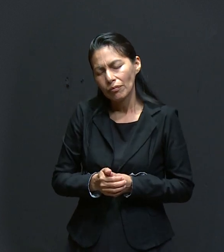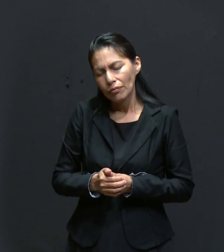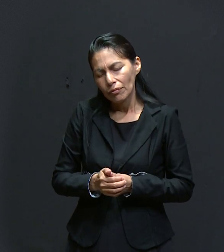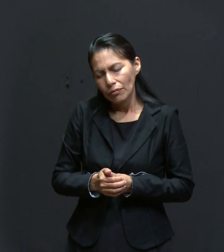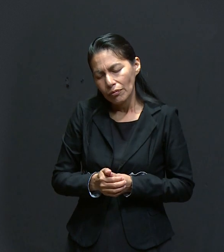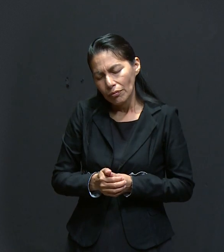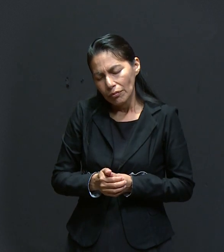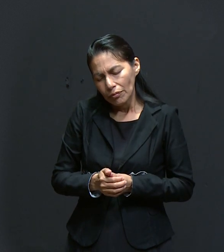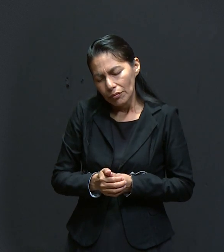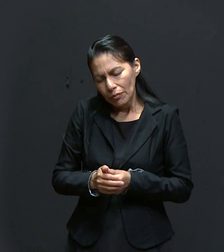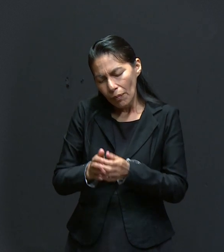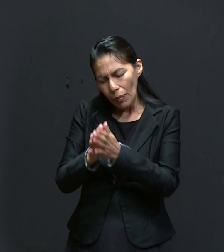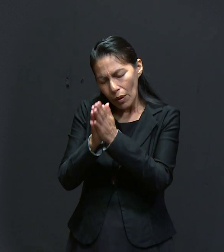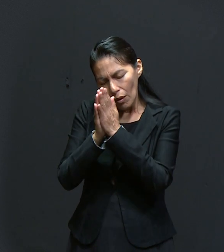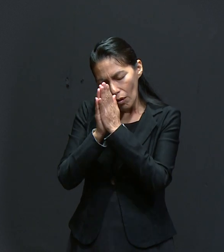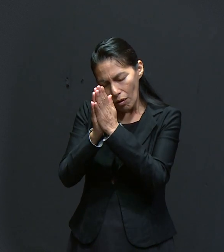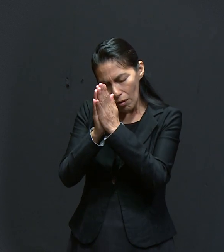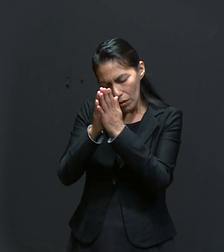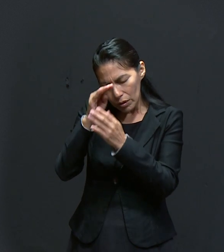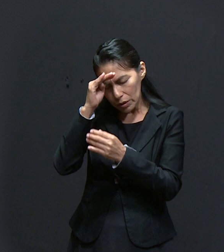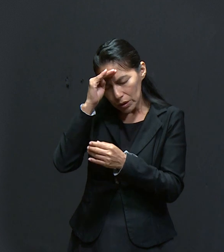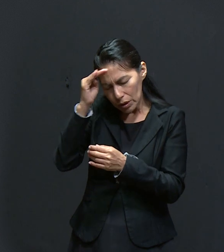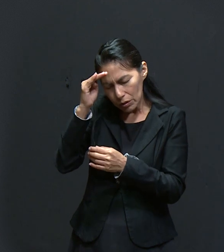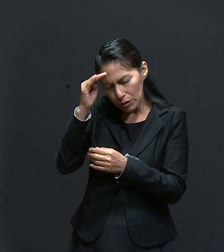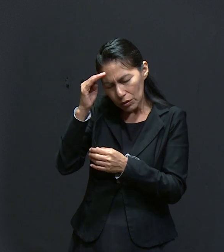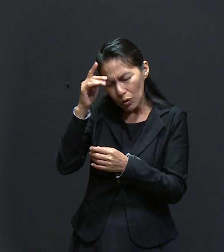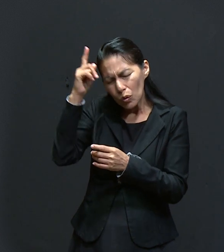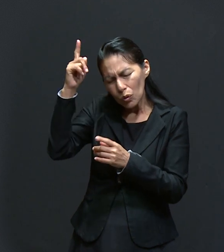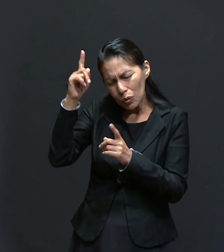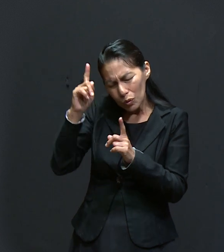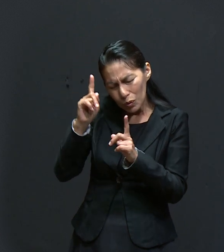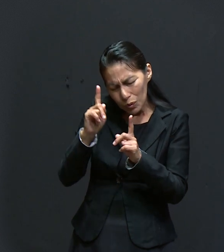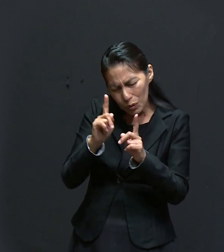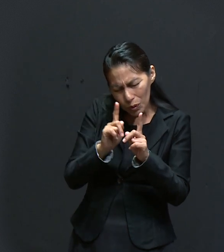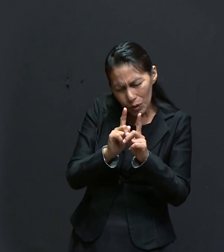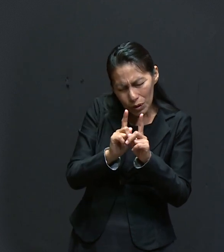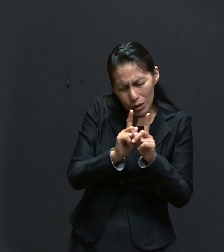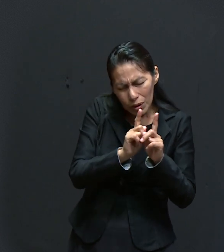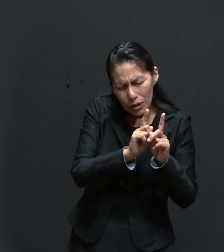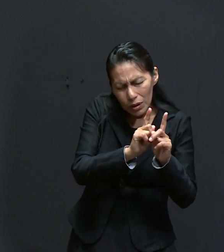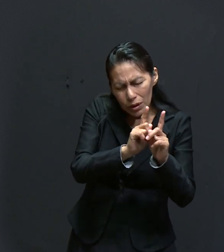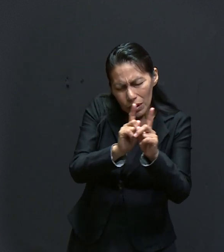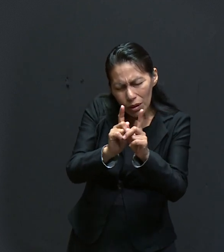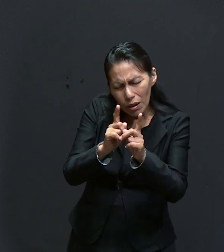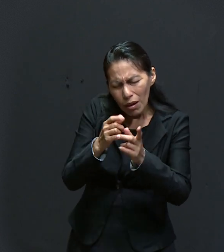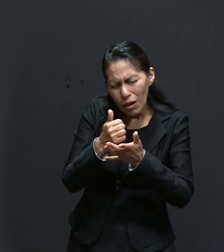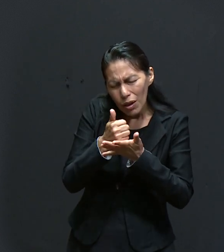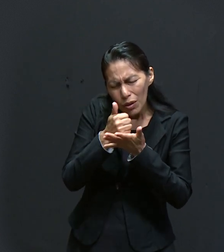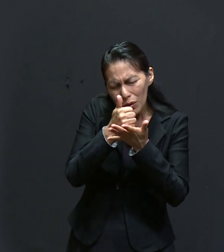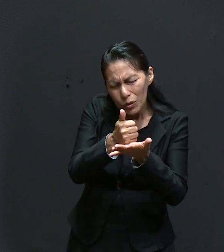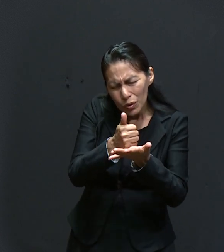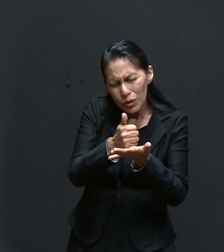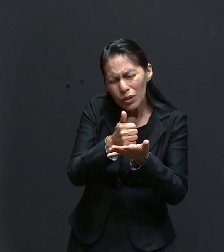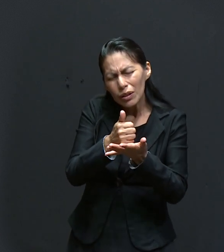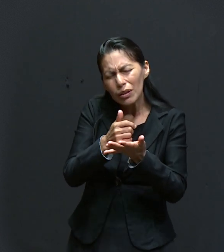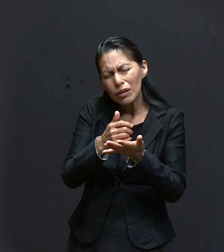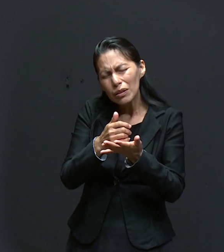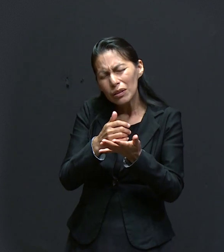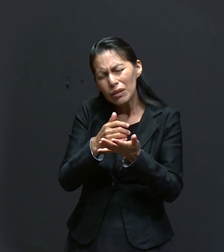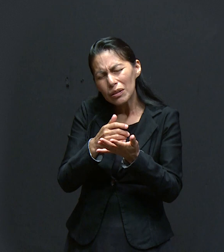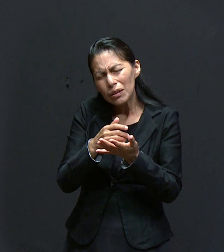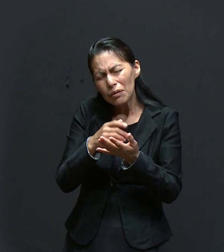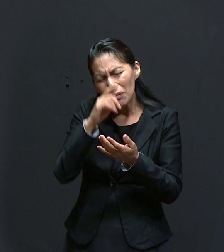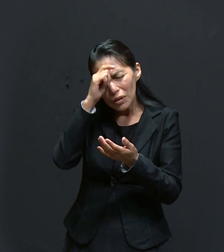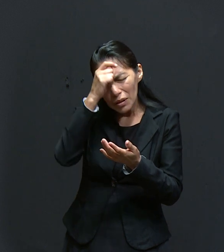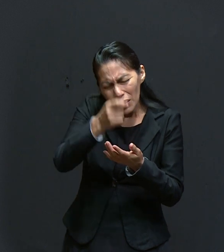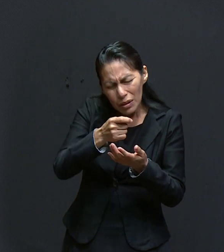es estar que queremos ver que es estás cerca con ellos que escuchas que ayudas que